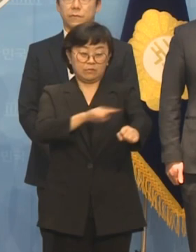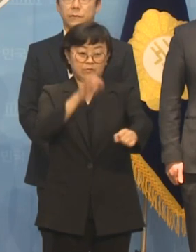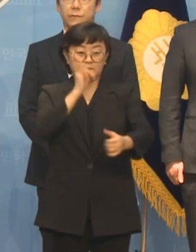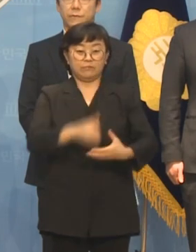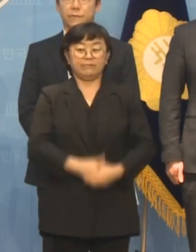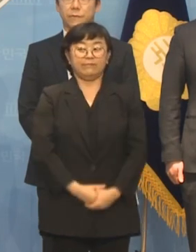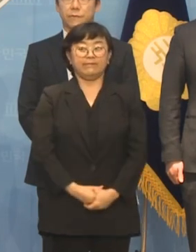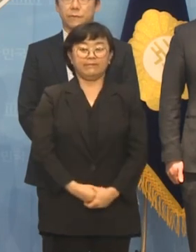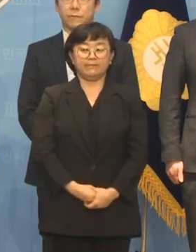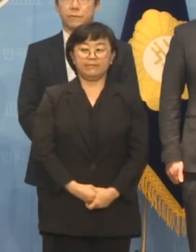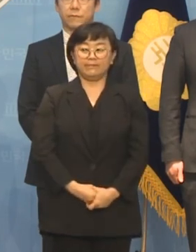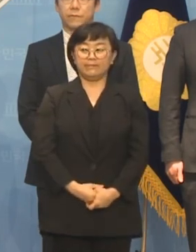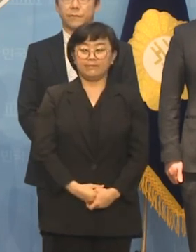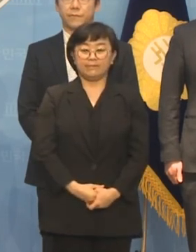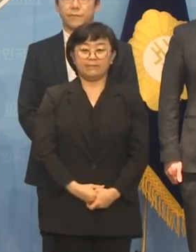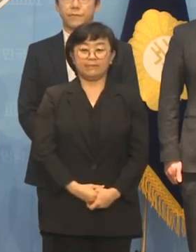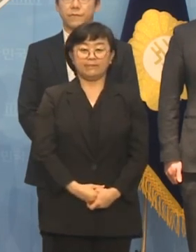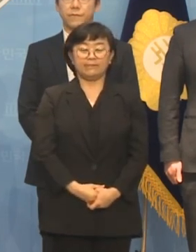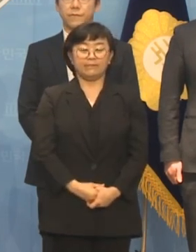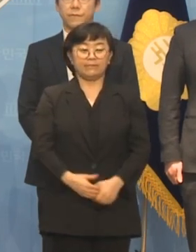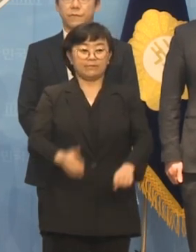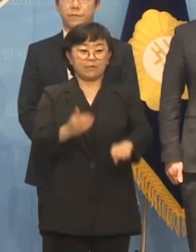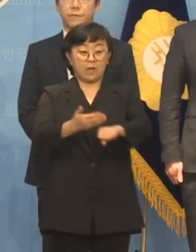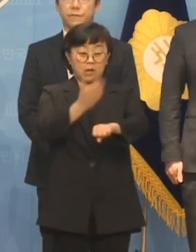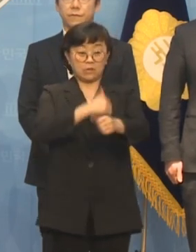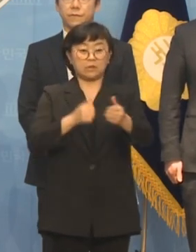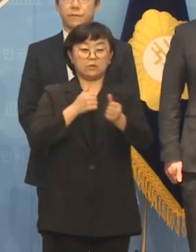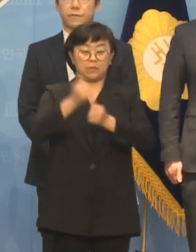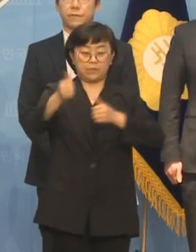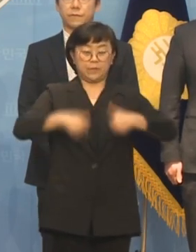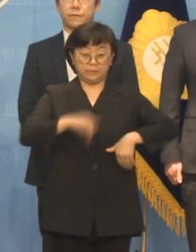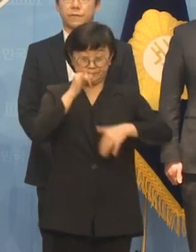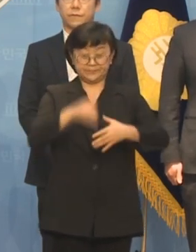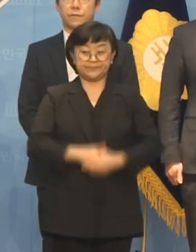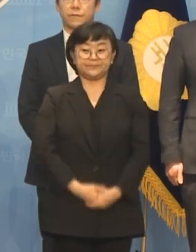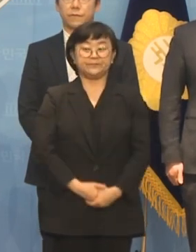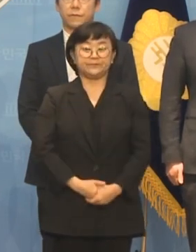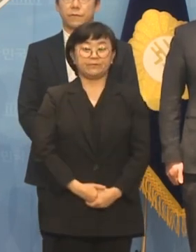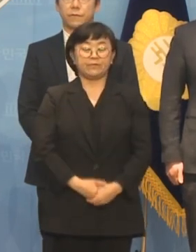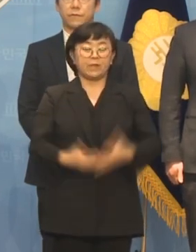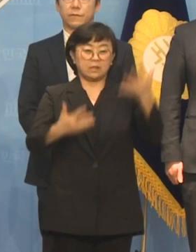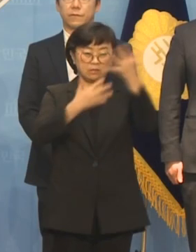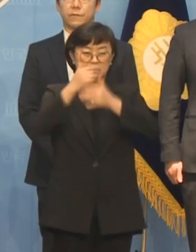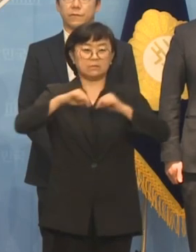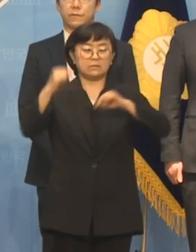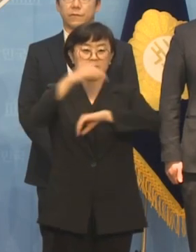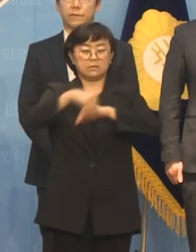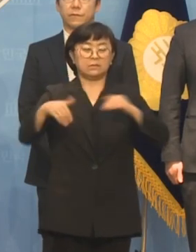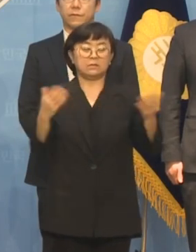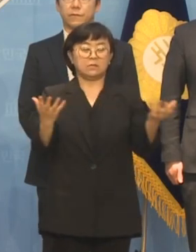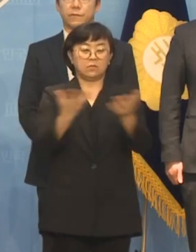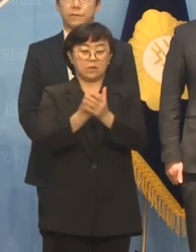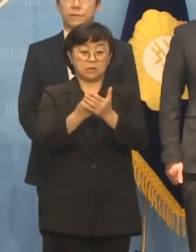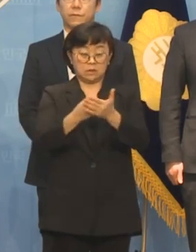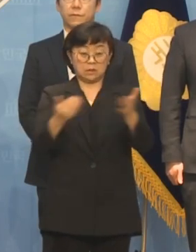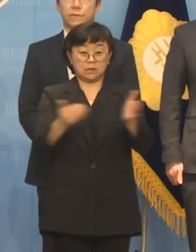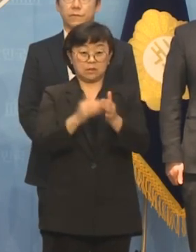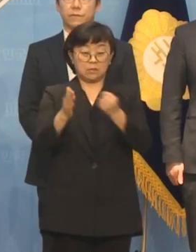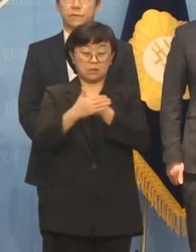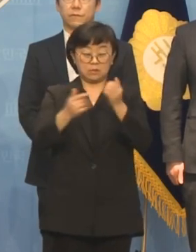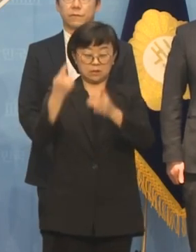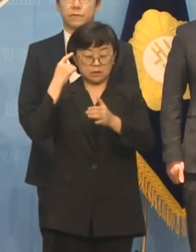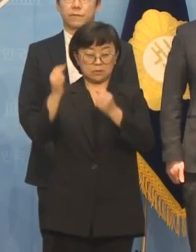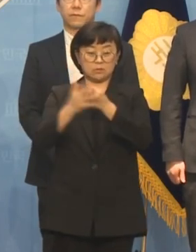합니다. 이를 과감하게 돌파해야 합니다. 미진한 정치개혁을 완수하겠다는 의지로